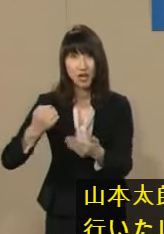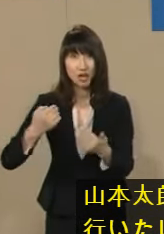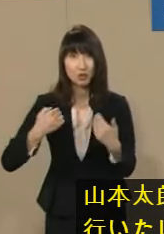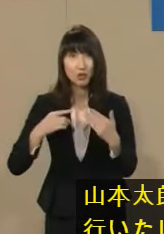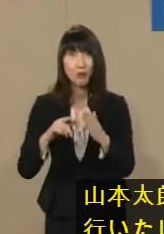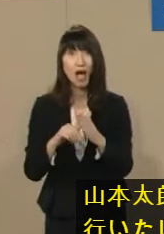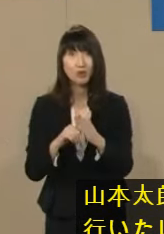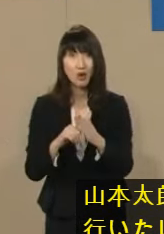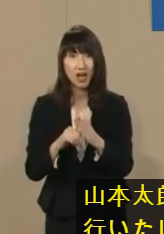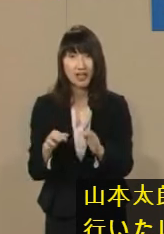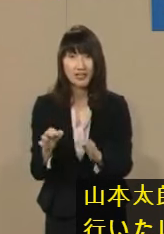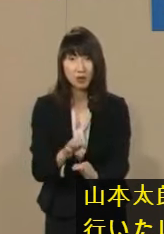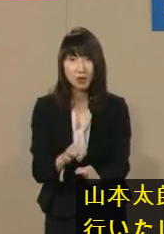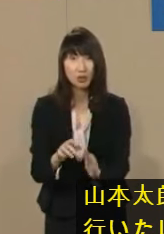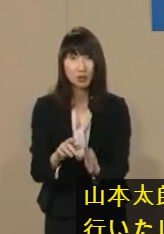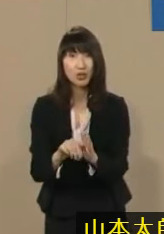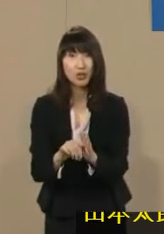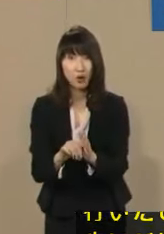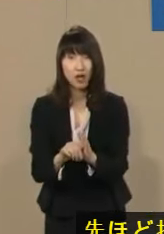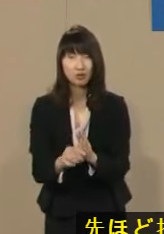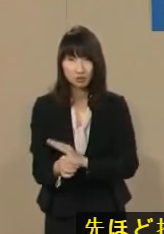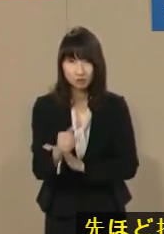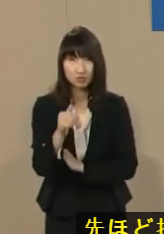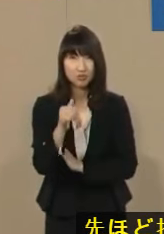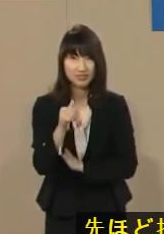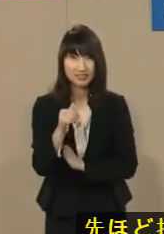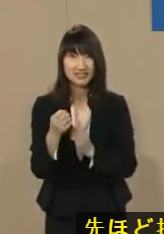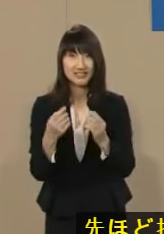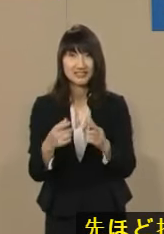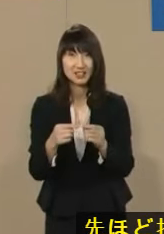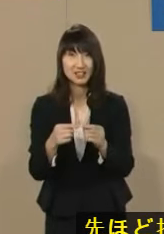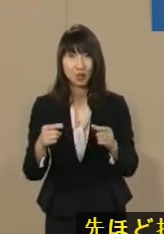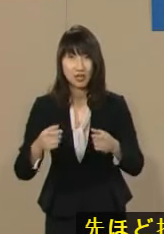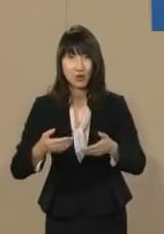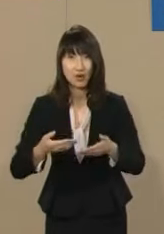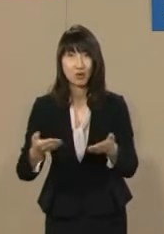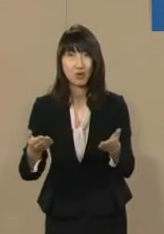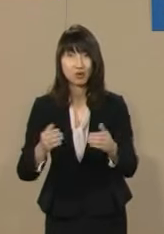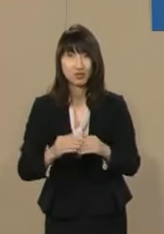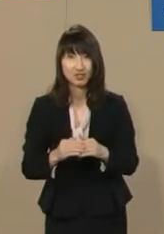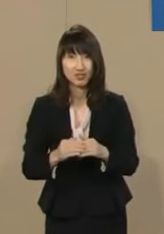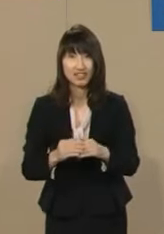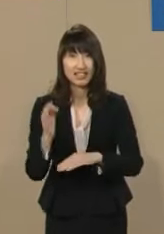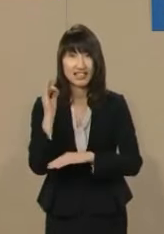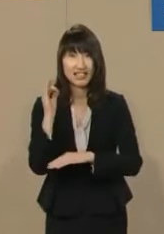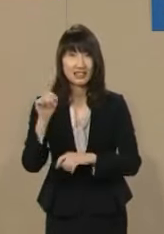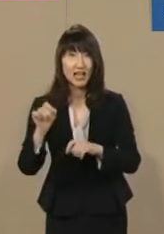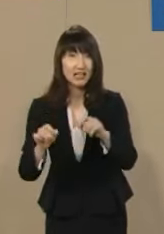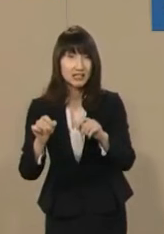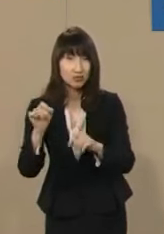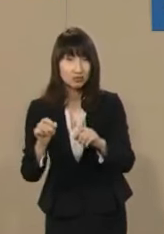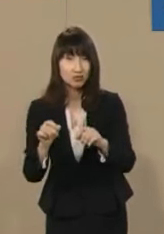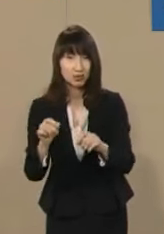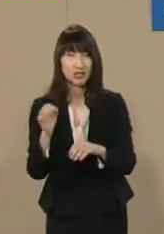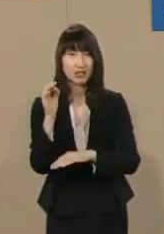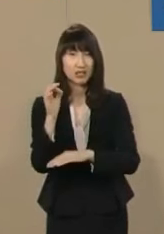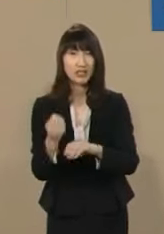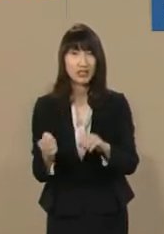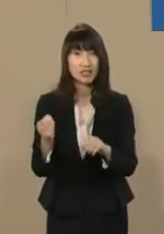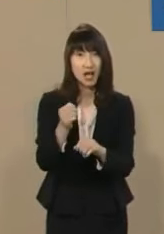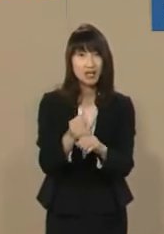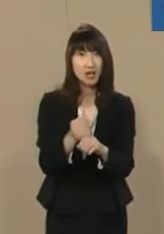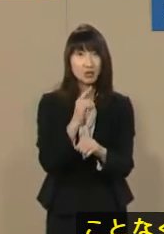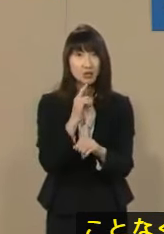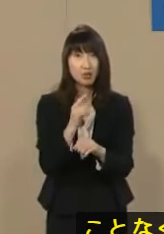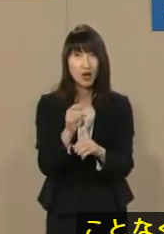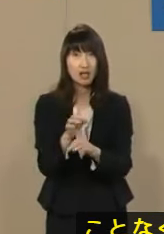には、デフレ期であれば躊躇することなく新規国債を発行します。財政規律、財政再建、それは景気が